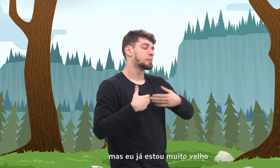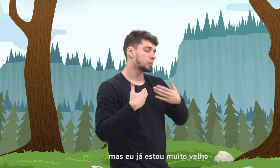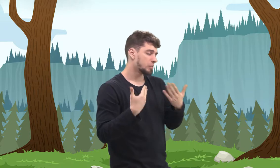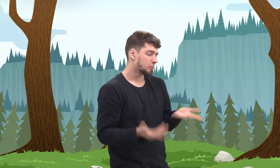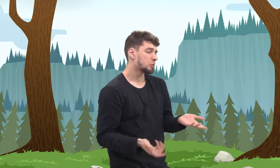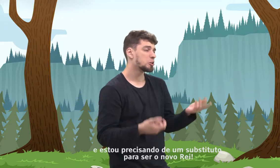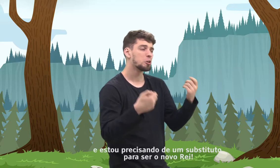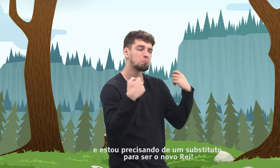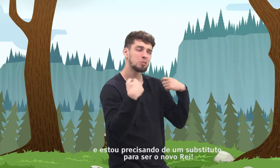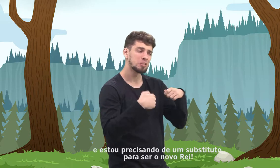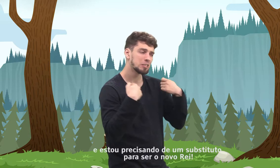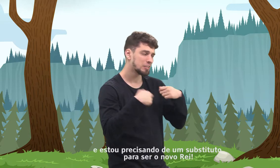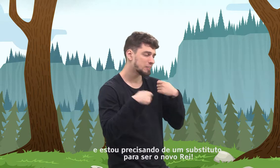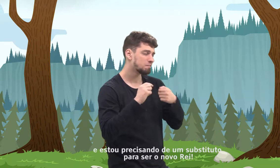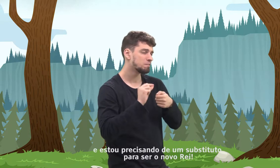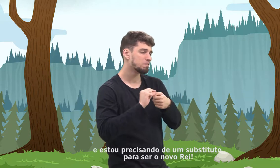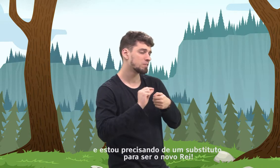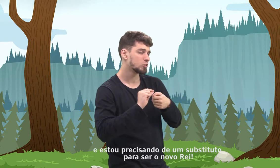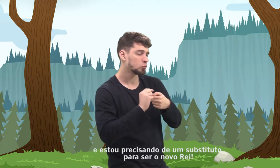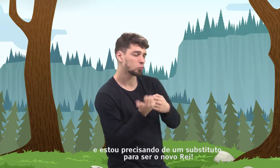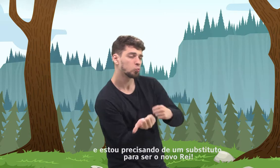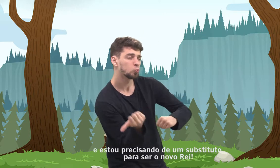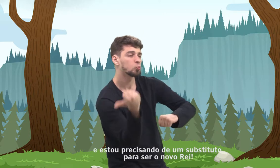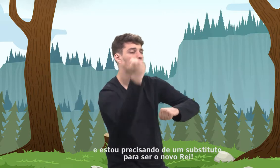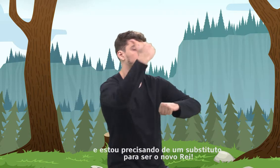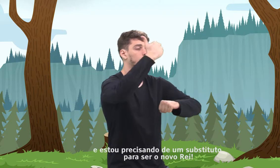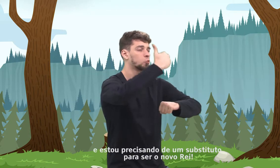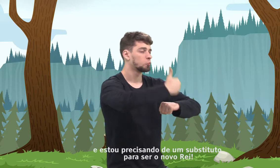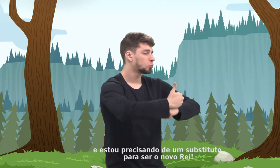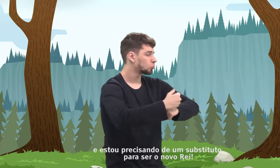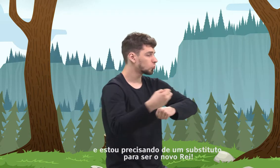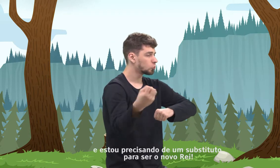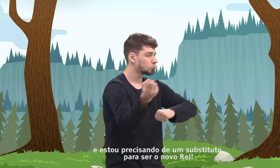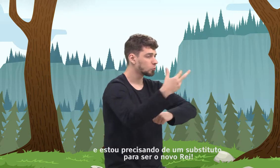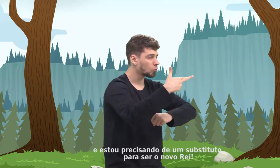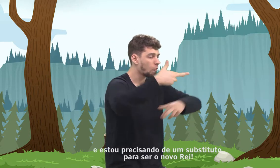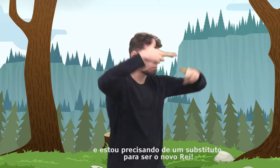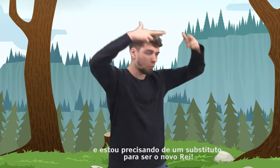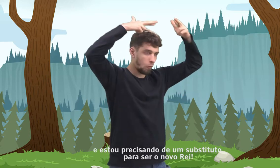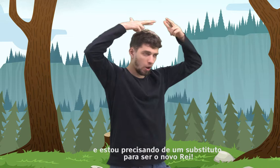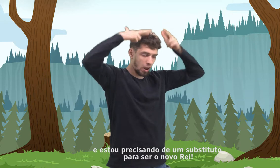e estou precisando de um substituto para ser o novo rei